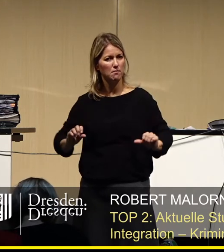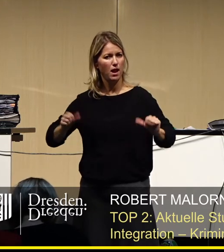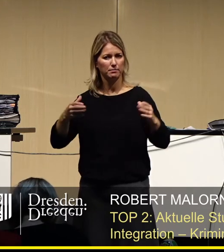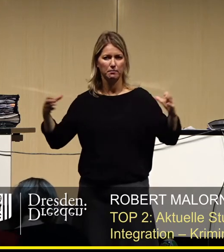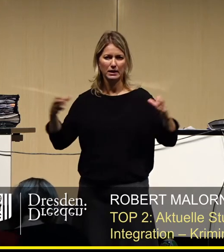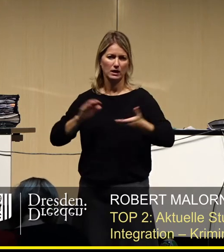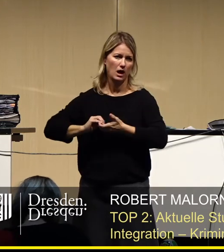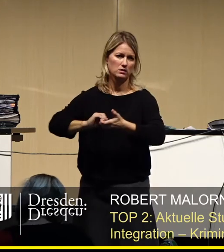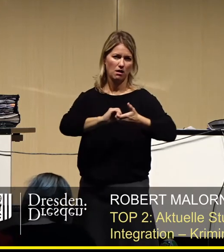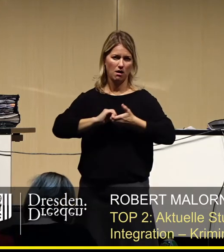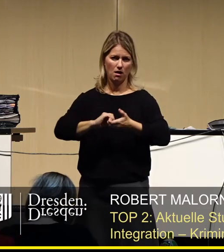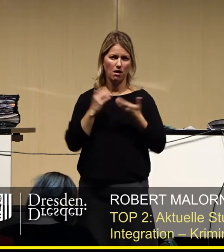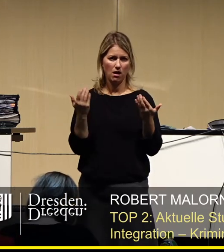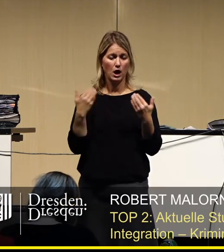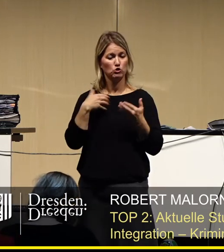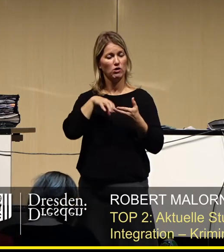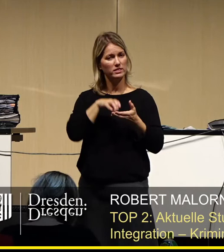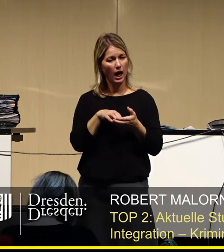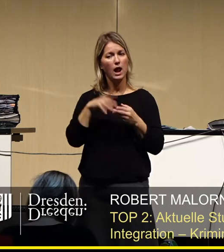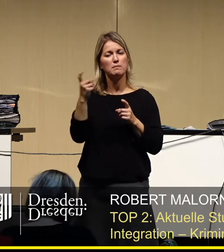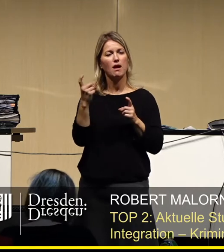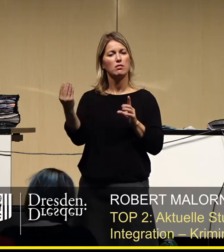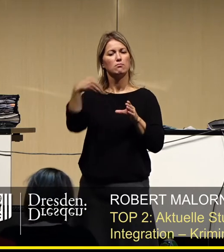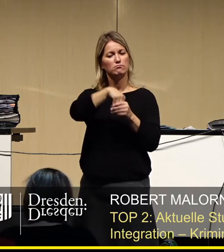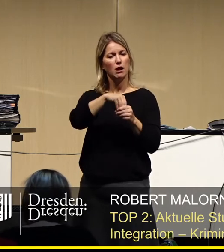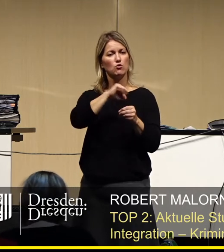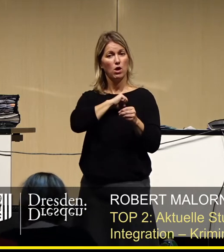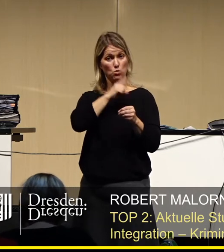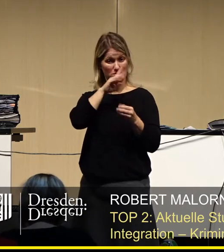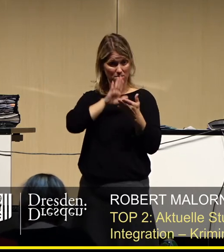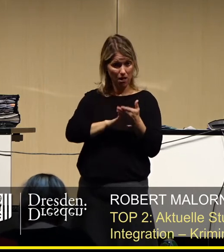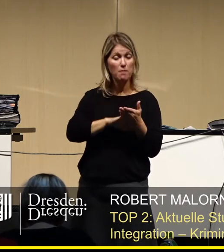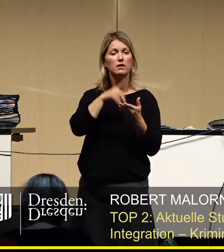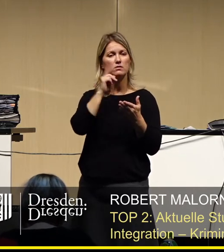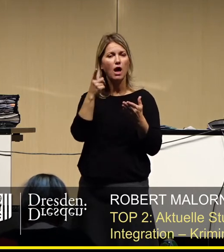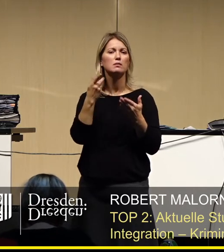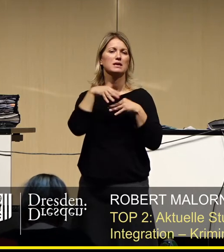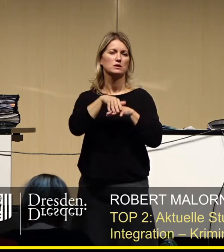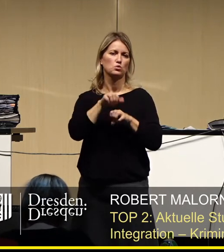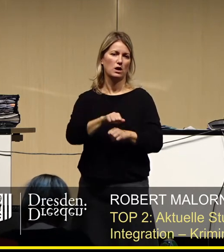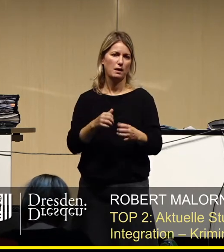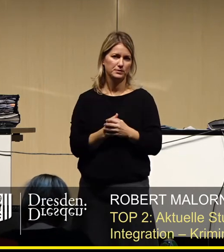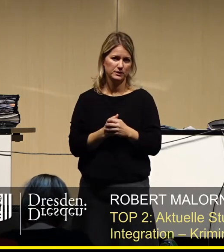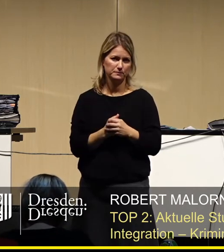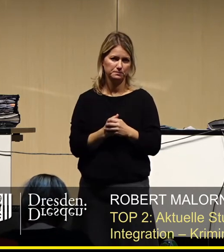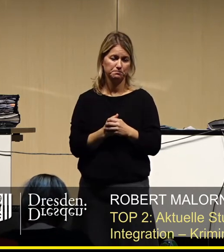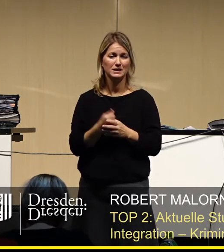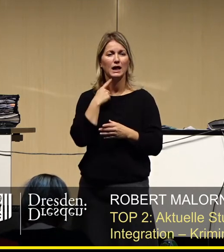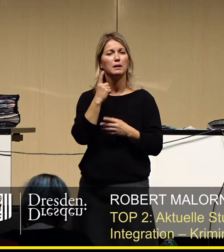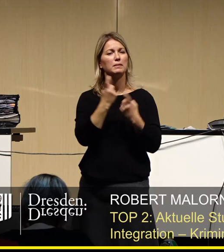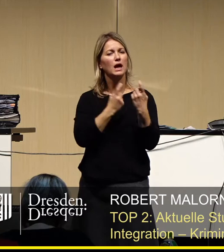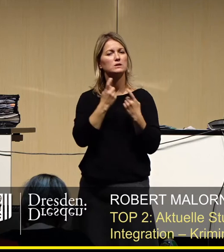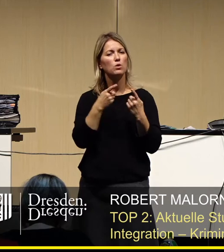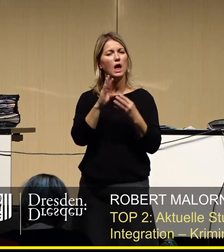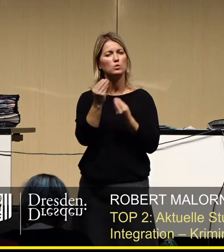Miteinanderleben. Migranten sollen unsere Stadt Teil der Gesellschaft sein, dann gelingt auch Integration. Dem Integrations- und Ausländerbeirat und vielen